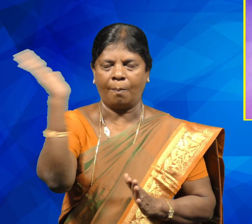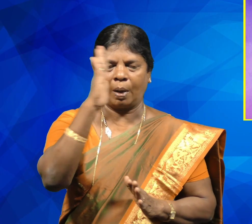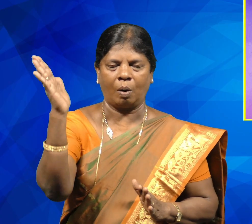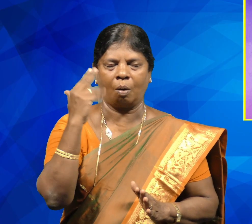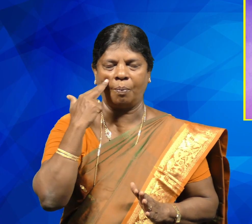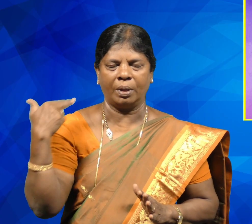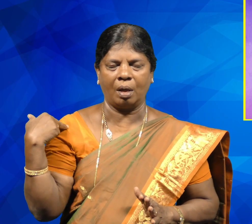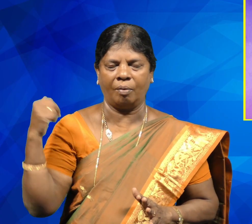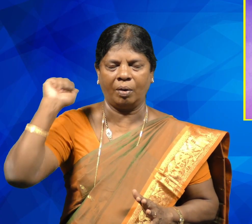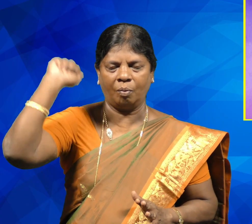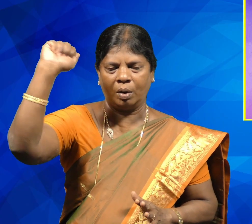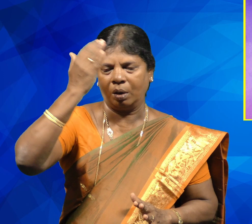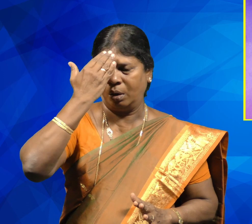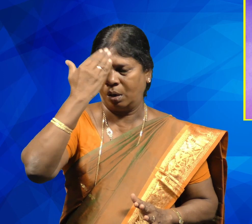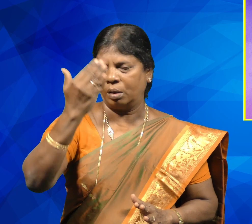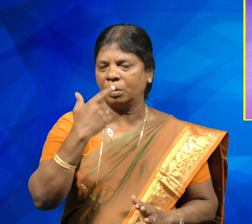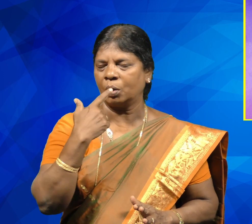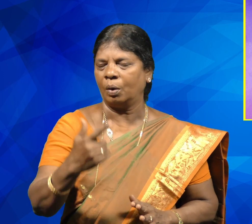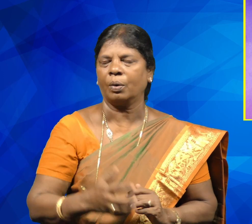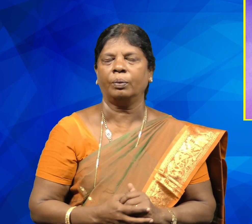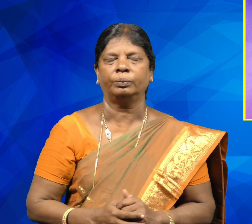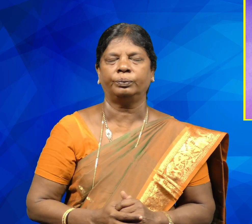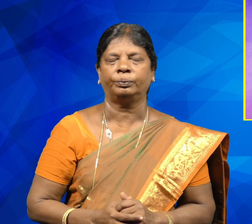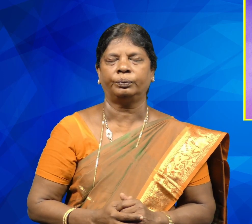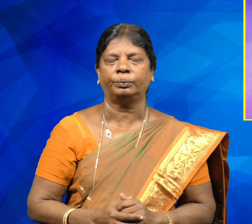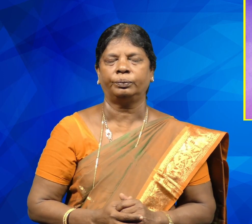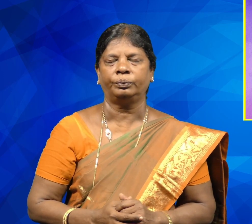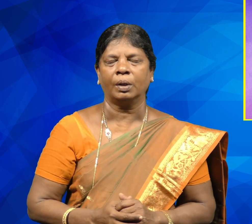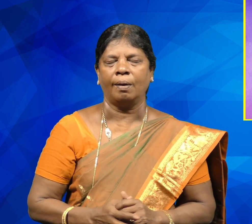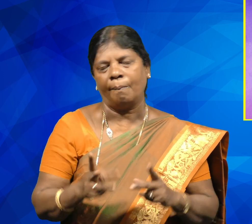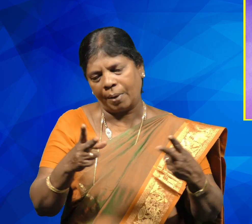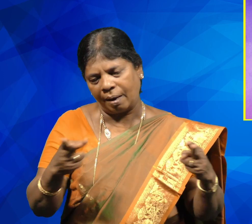பிரார்த்தனை செய்வோம். பரலோக பிதாவே, உமக்கு நாங்கள் நன்றி சொல்லுகிறோம்.